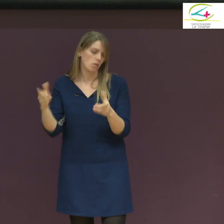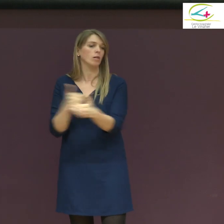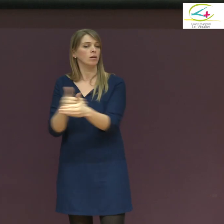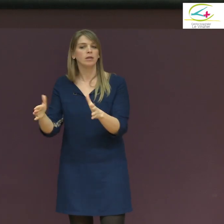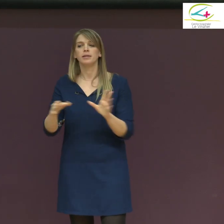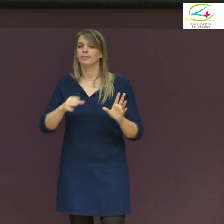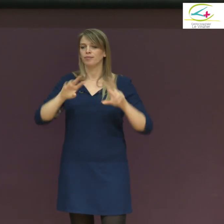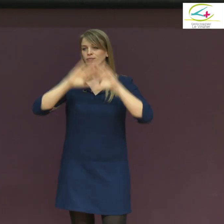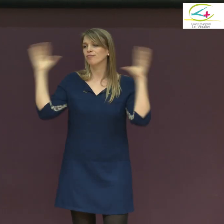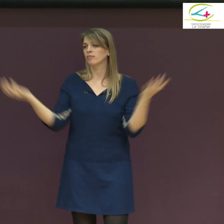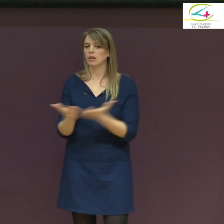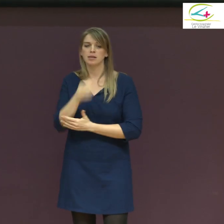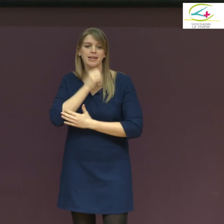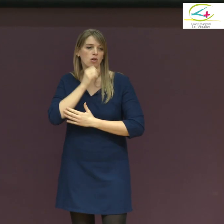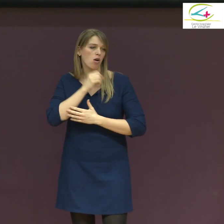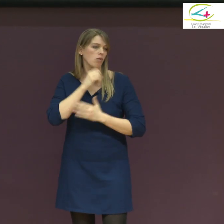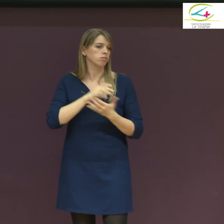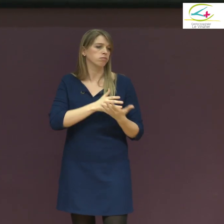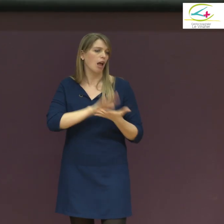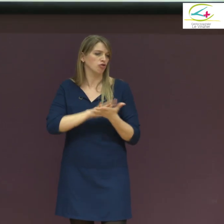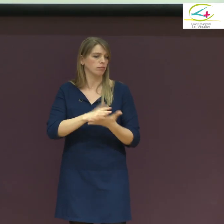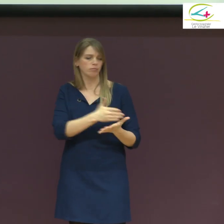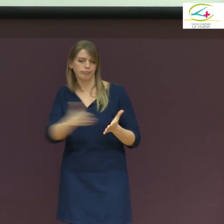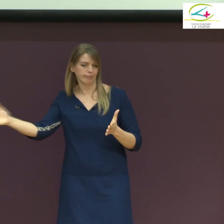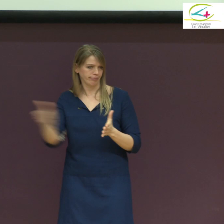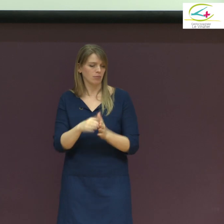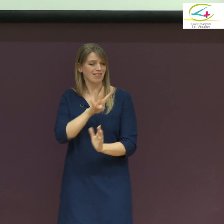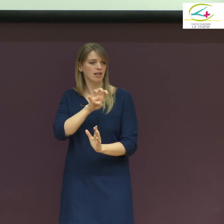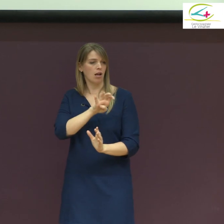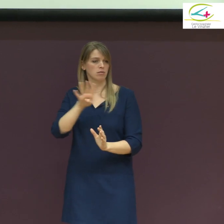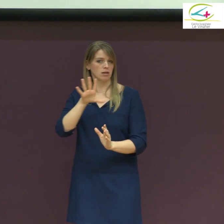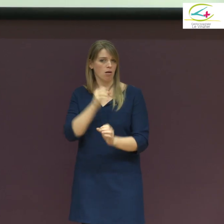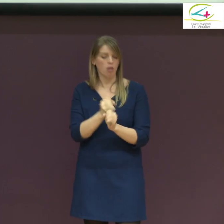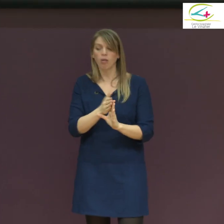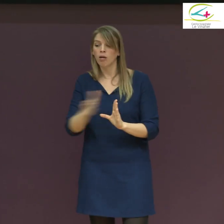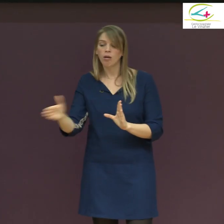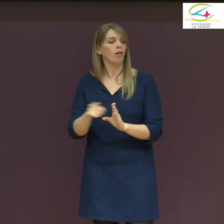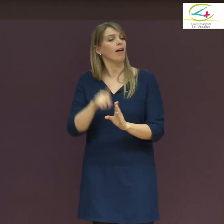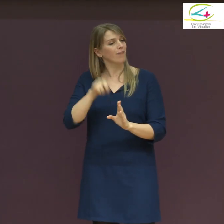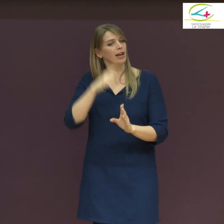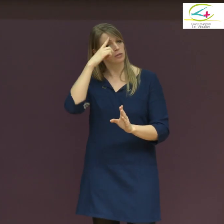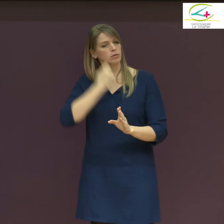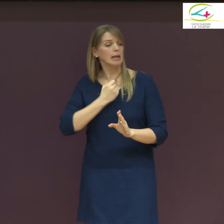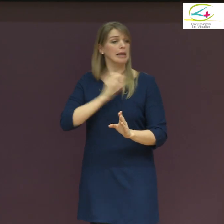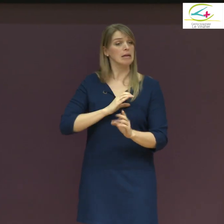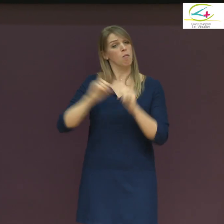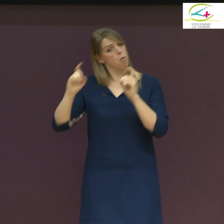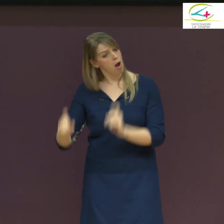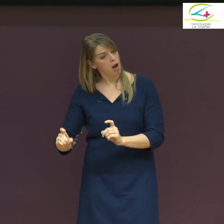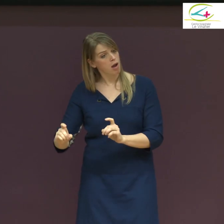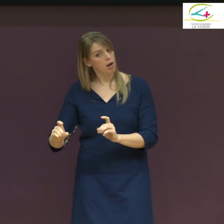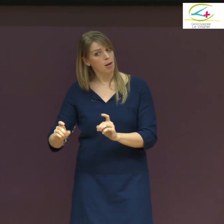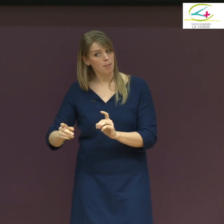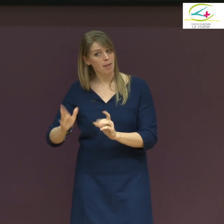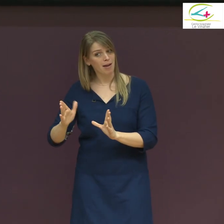Les seniors, on va dire, au sens large du terme, font moins de tentatives de suicide en total, mais ils meurent